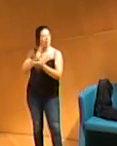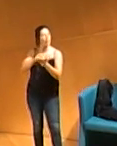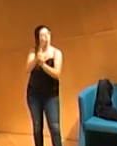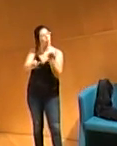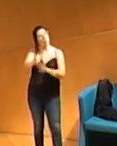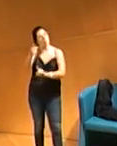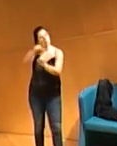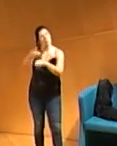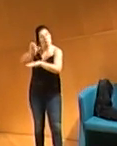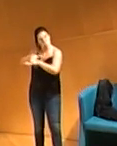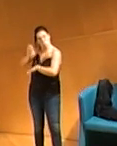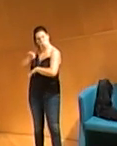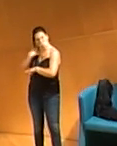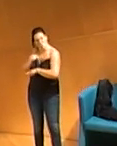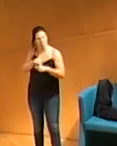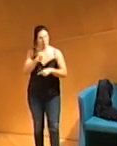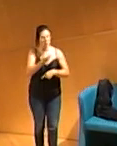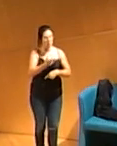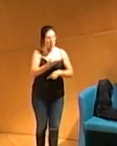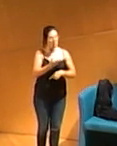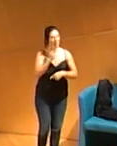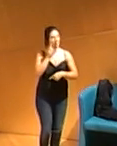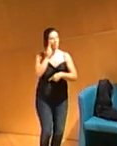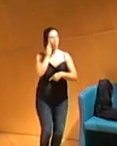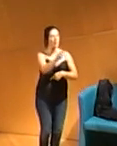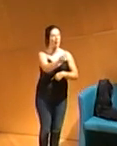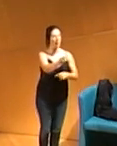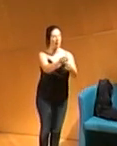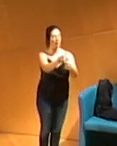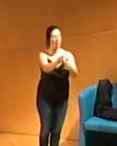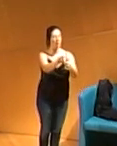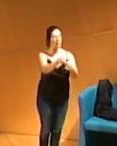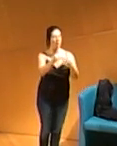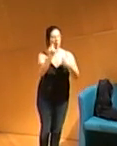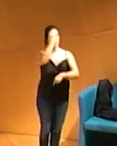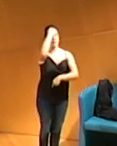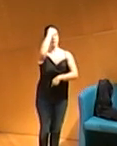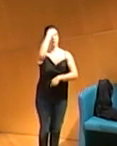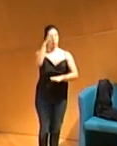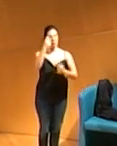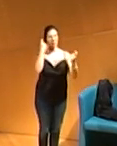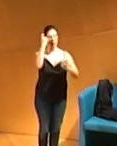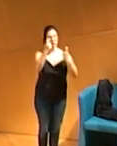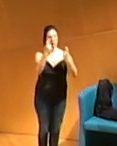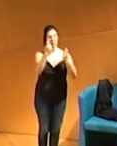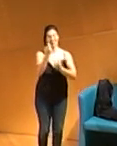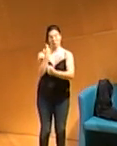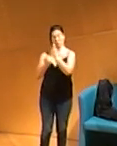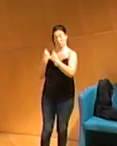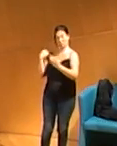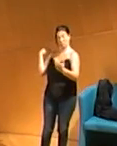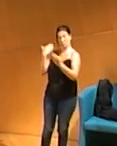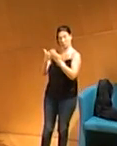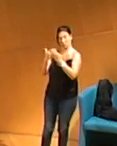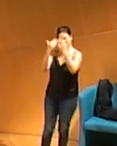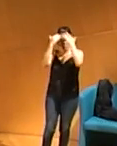choses dépendent un peu de ce qu'on a dans la tête avant et puis de notre histoire. Et il dit, si vous